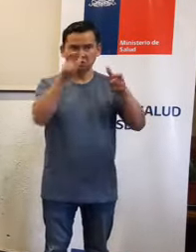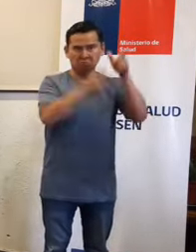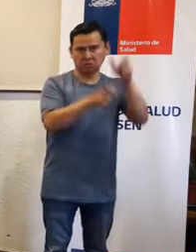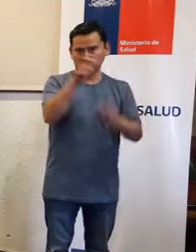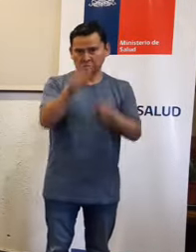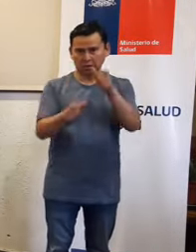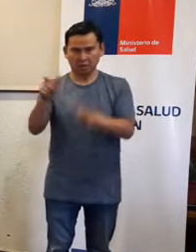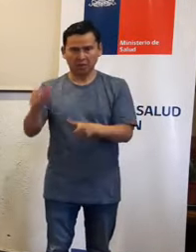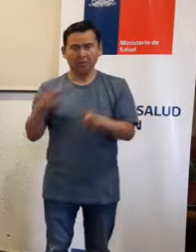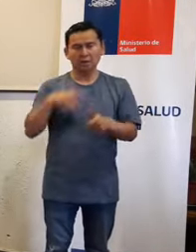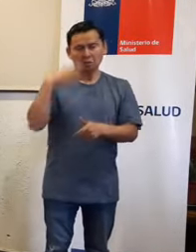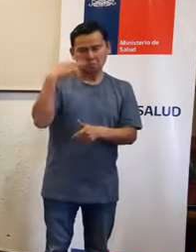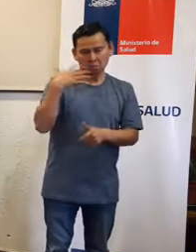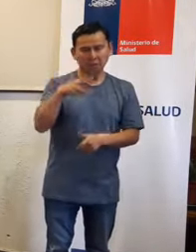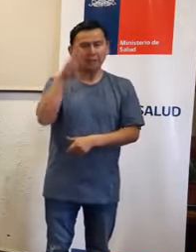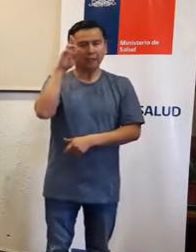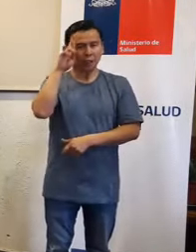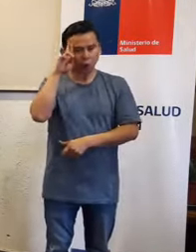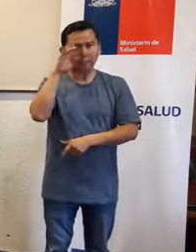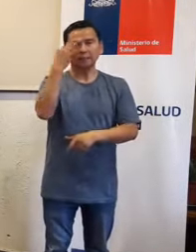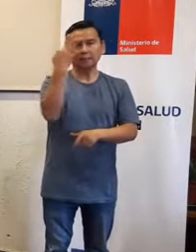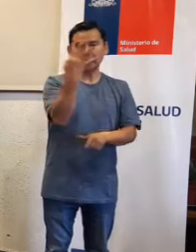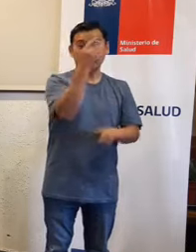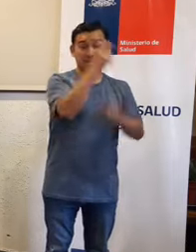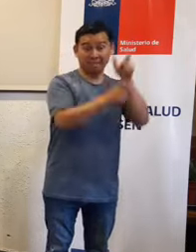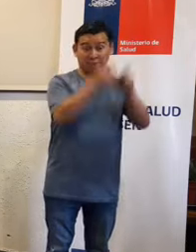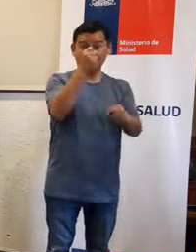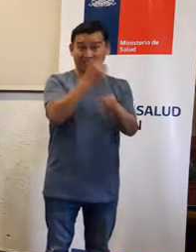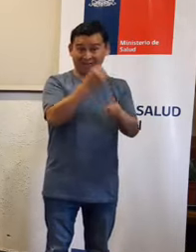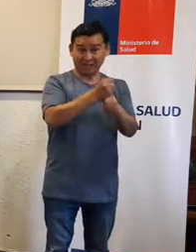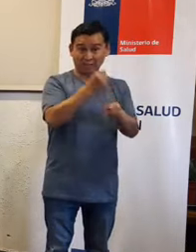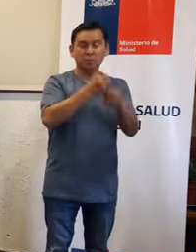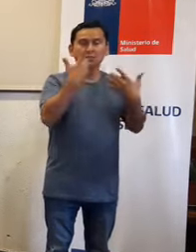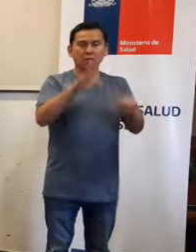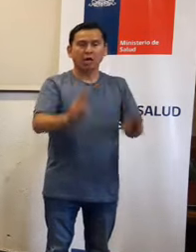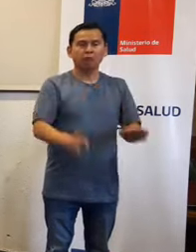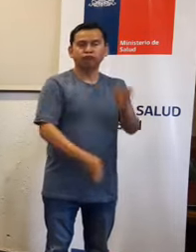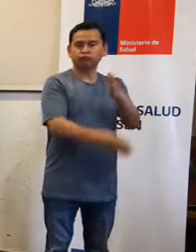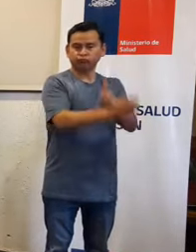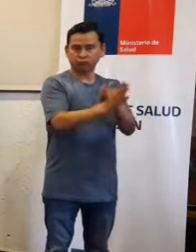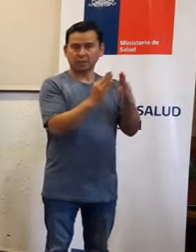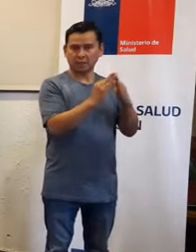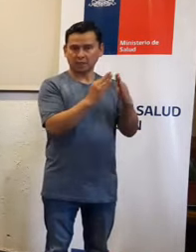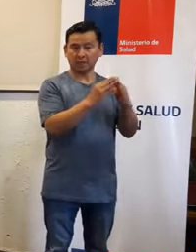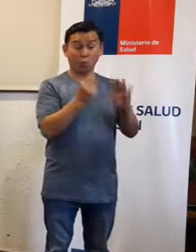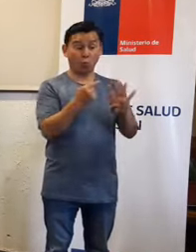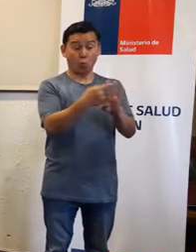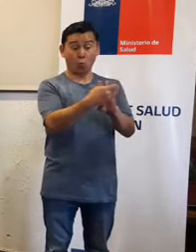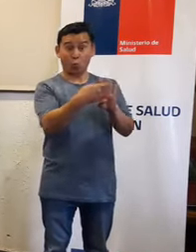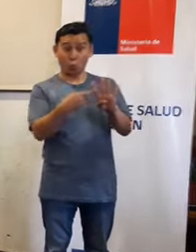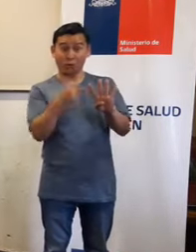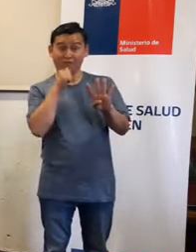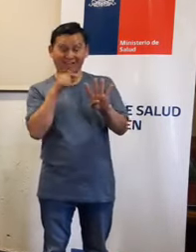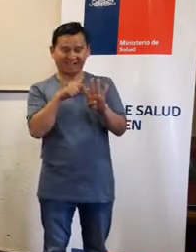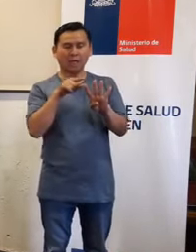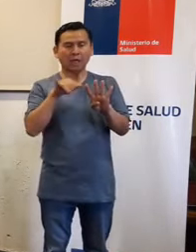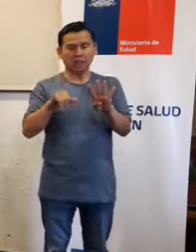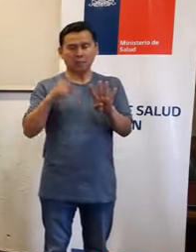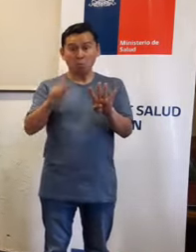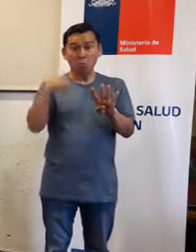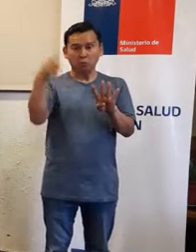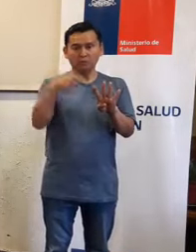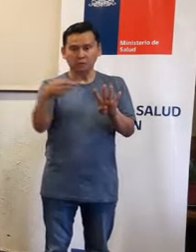cuales es importante recordar que hay tres trabajadores que ya están de alta de los cuatro restantes durante esta semana